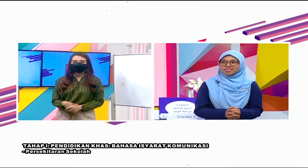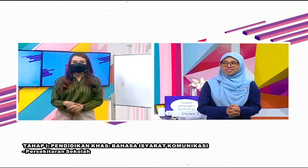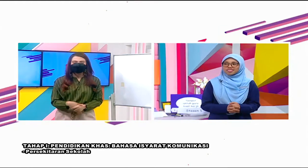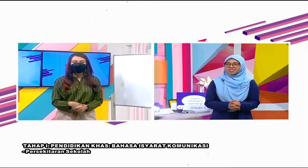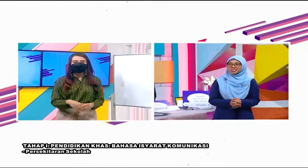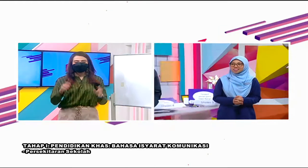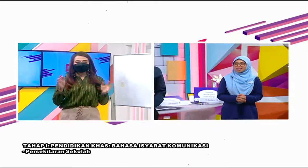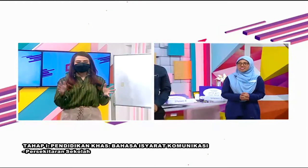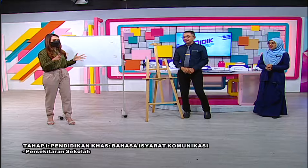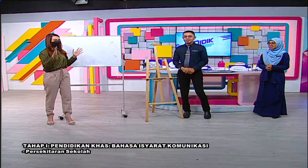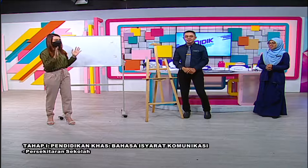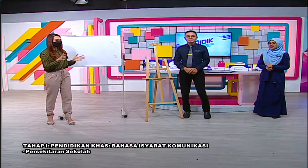cikgu tentang lima